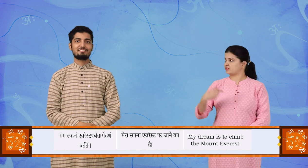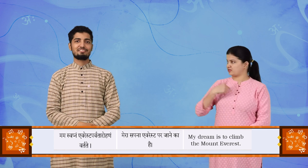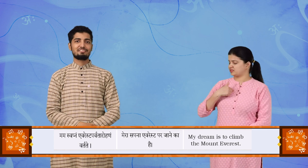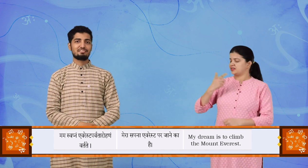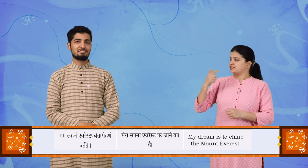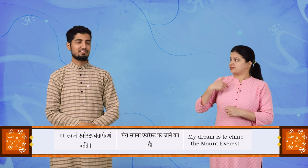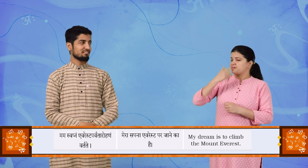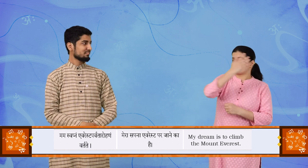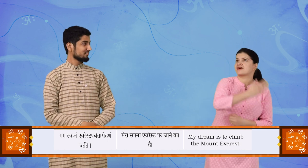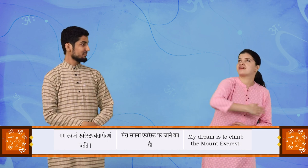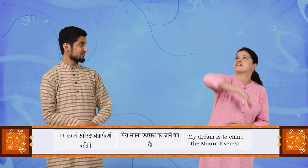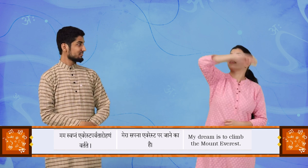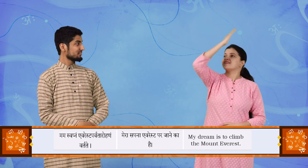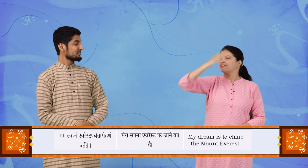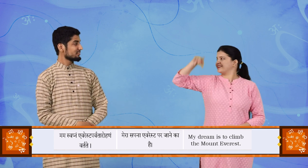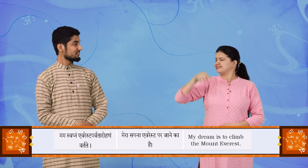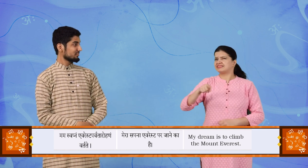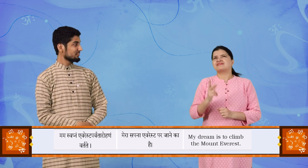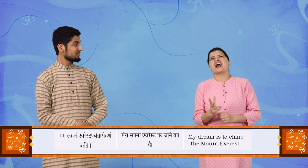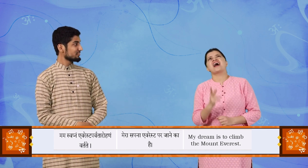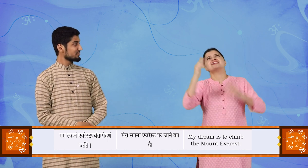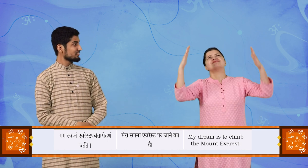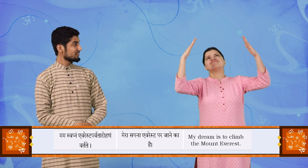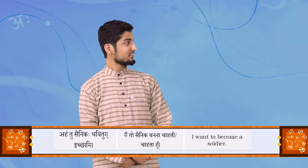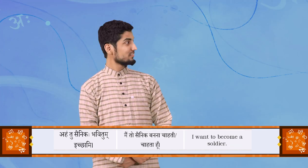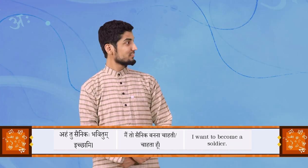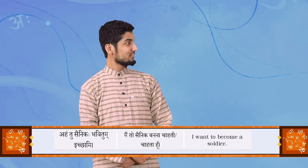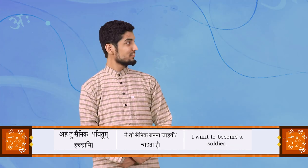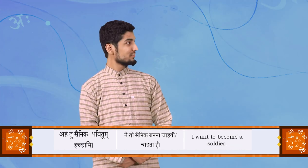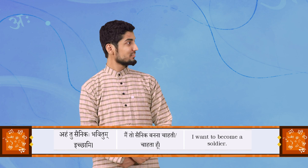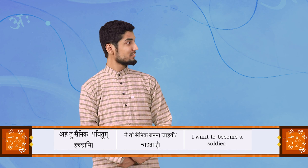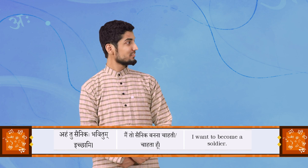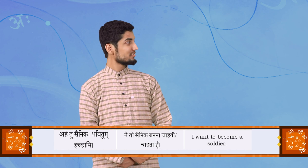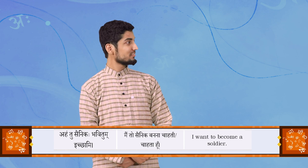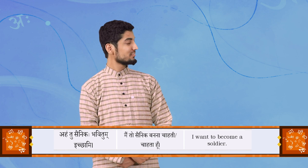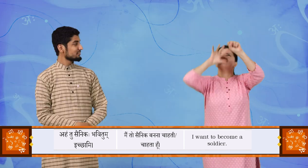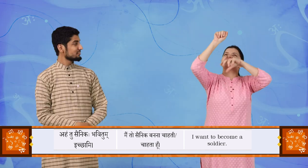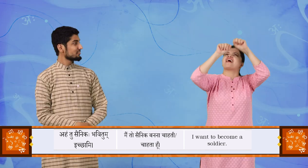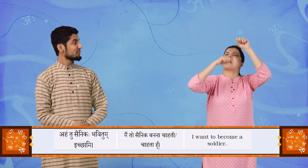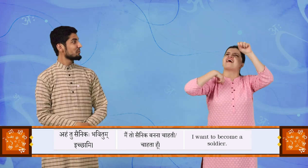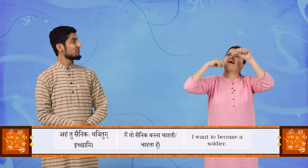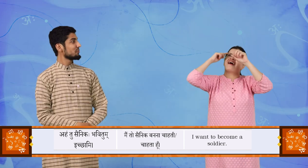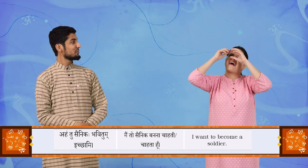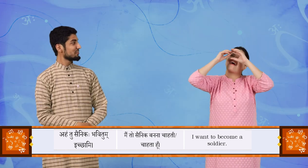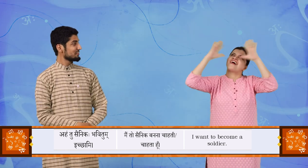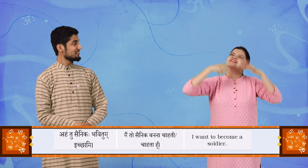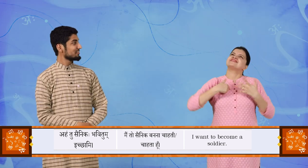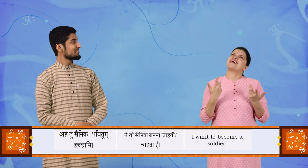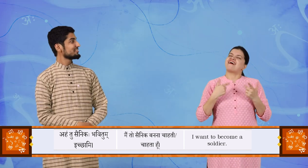मेरे मामा स्वप्नम एवरेस्ट पर्वतारोहण नंबर 23 अहम तू सैणि कविताओं इच्छा मी